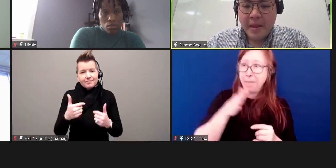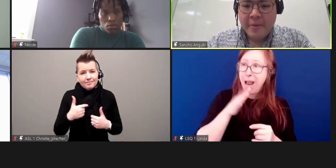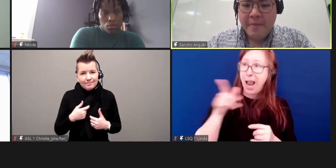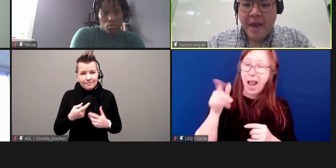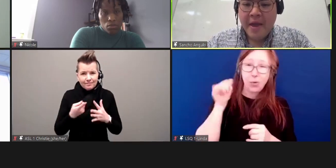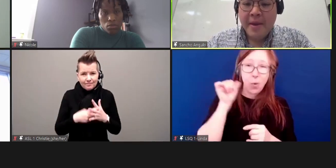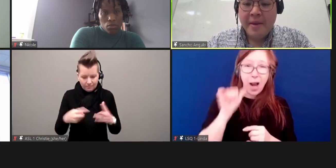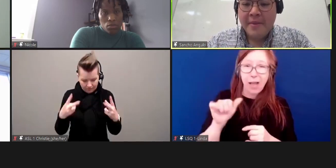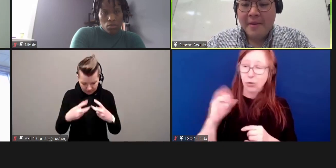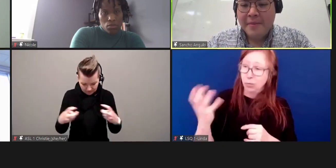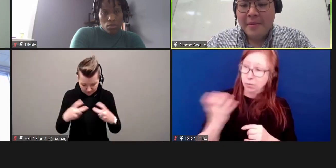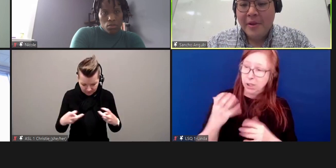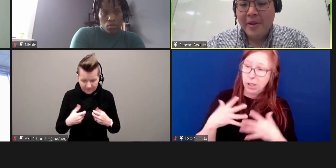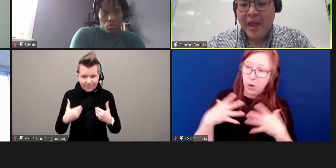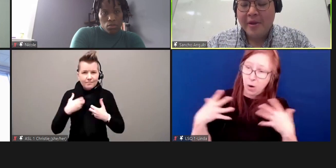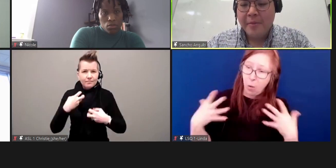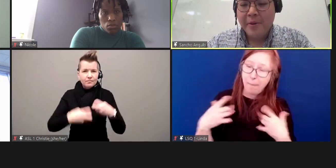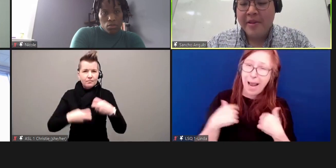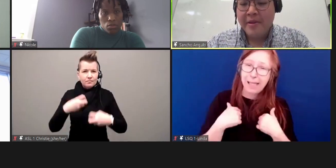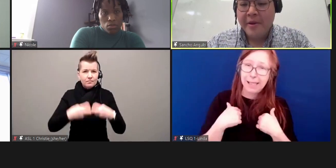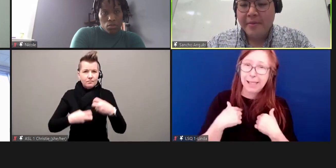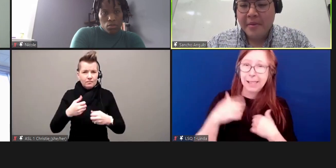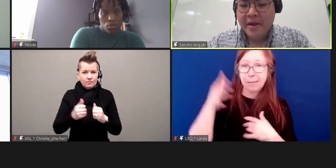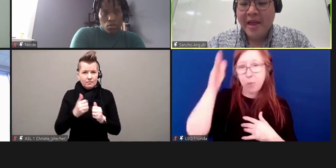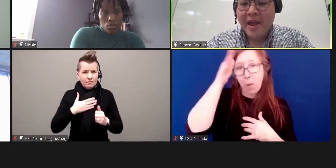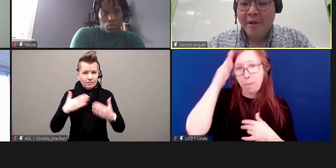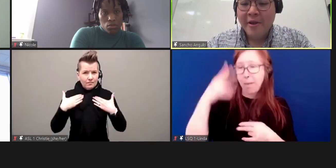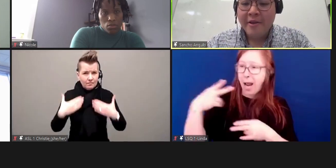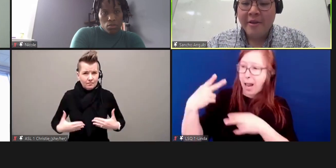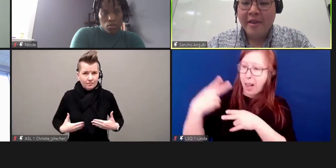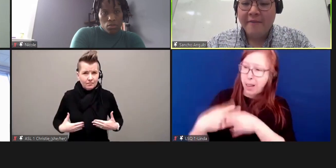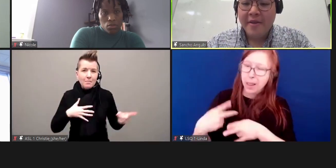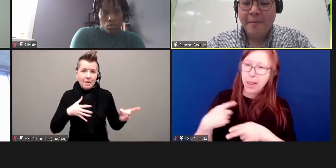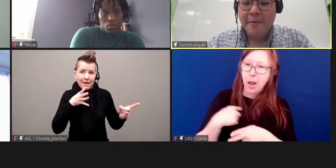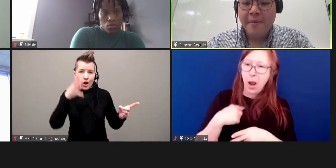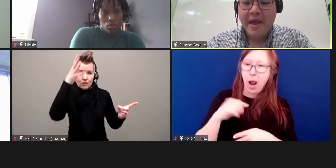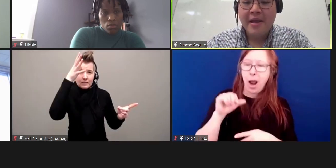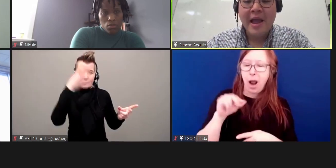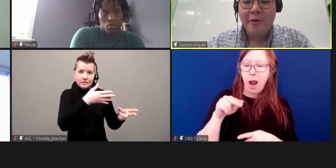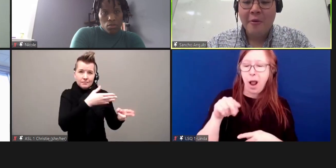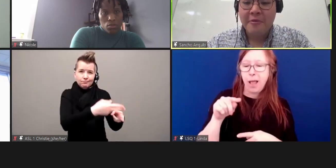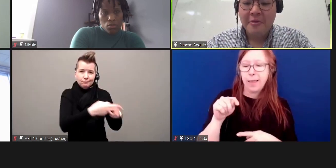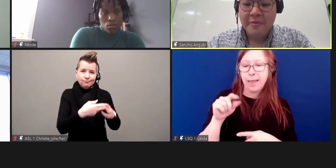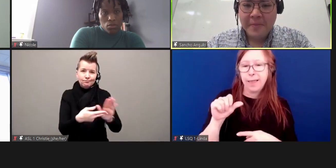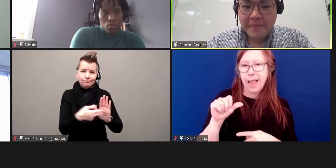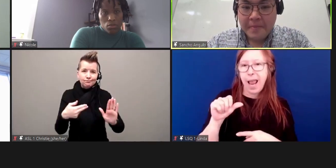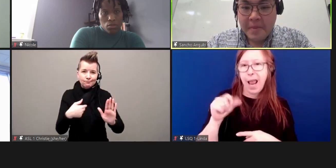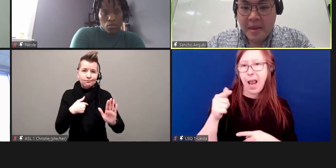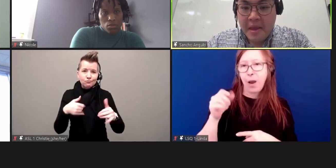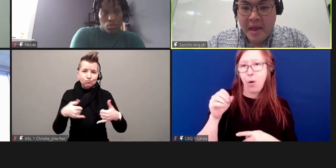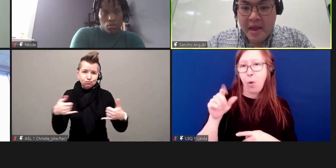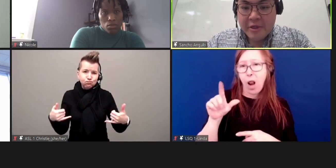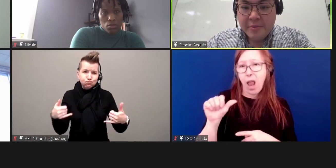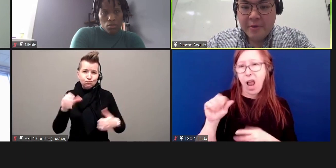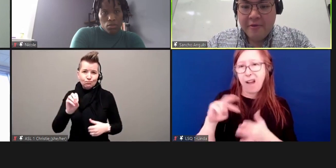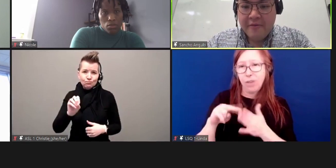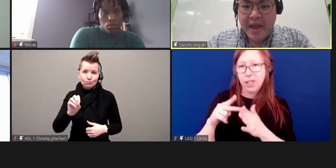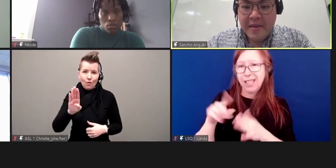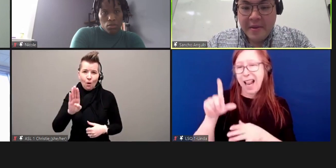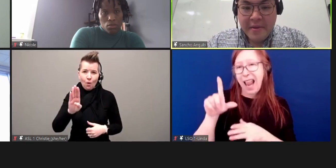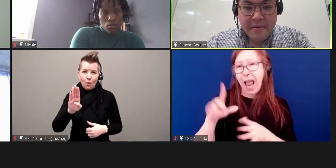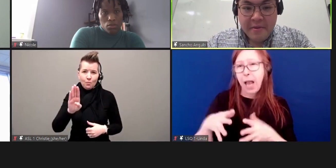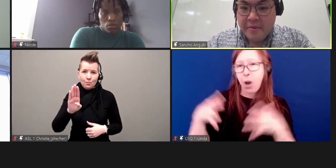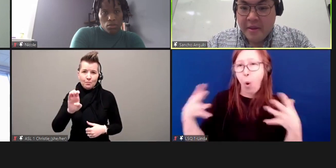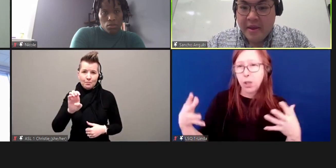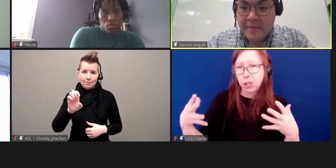obèse. Mon père m'a même donné un petit nom en tagalog qui signifie à peu près la grosse. Je me